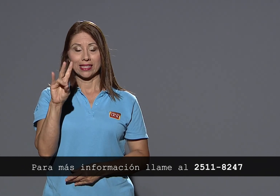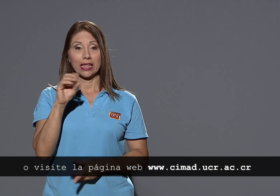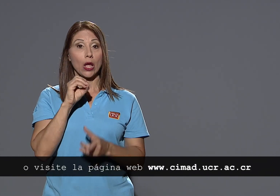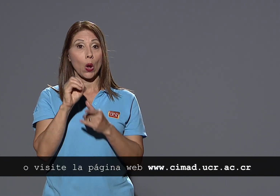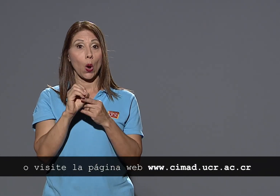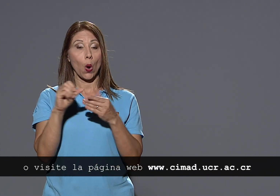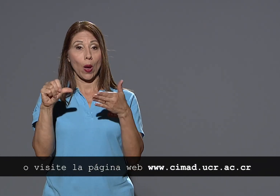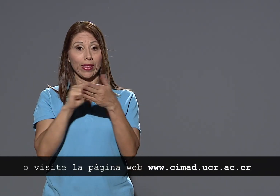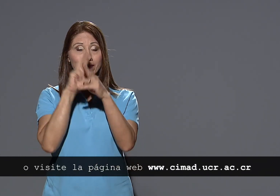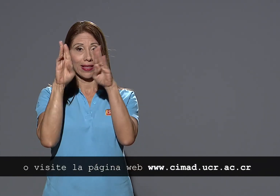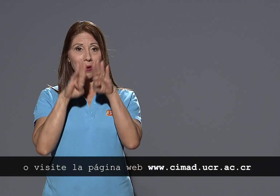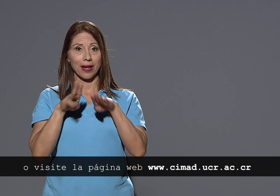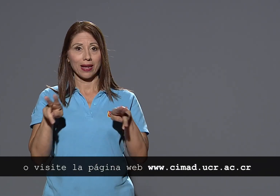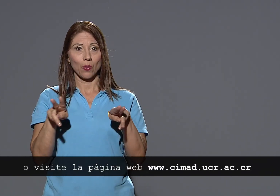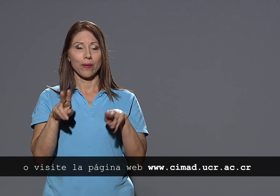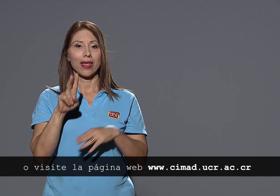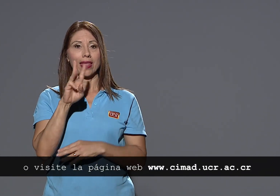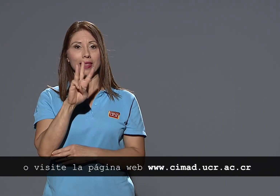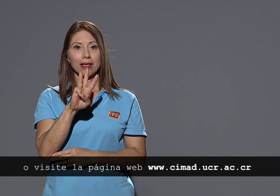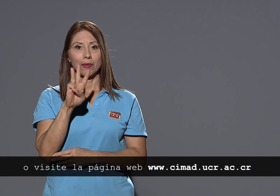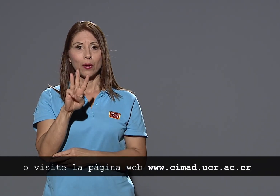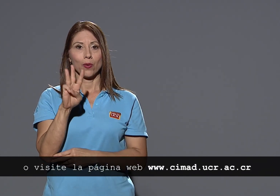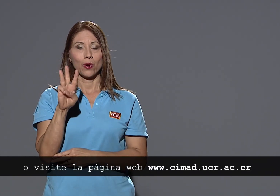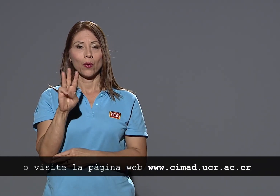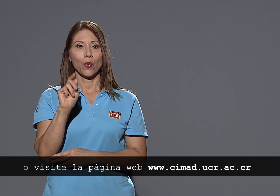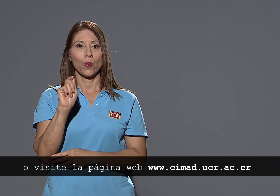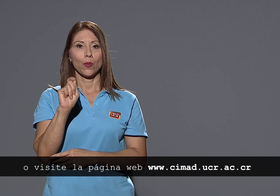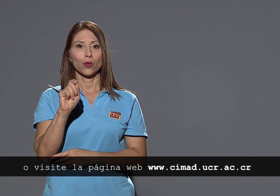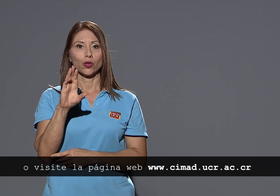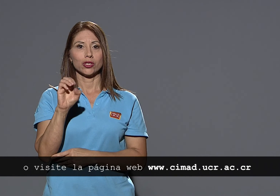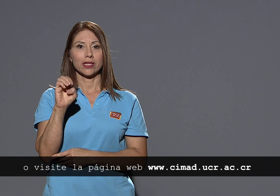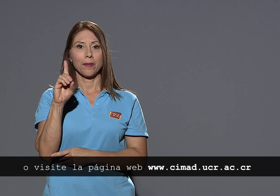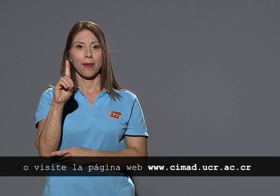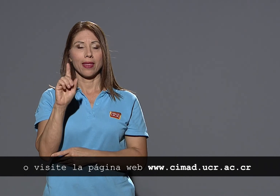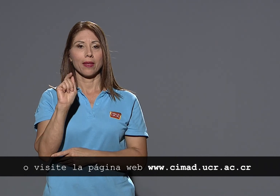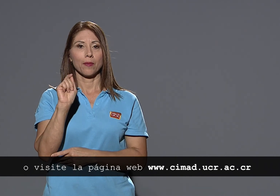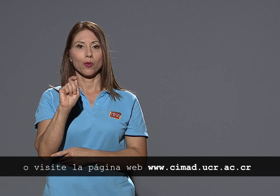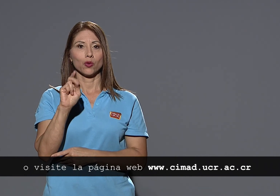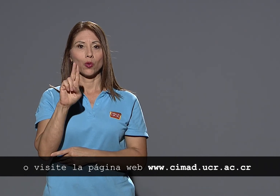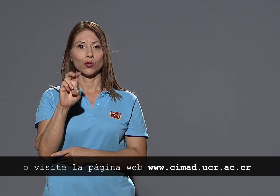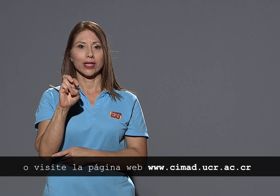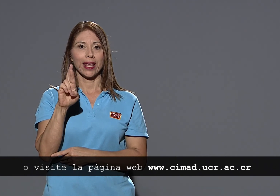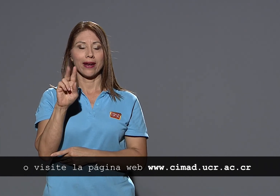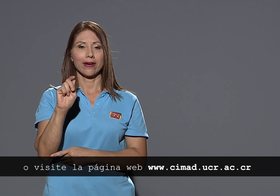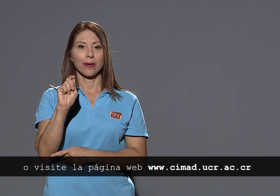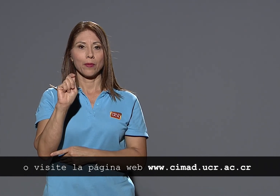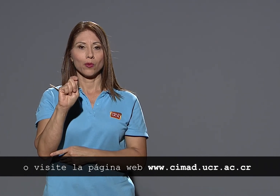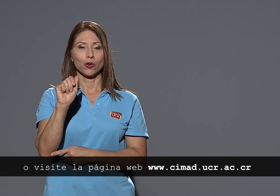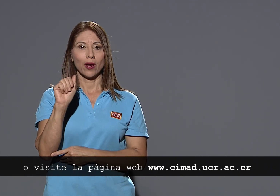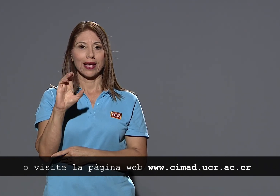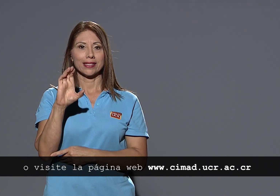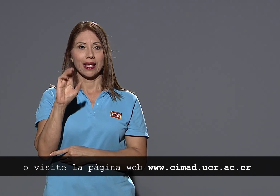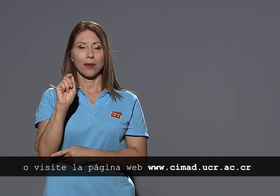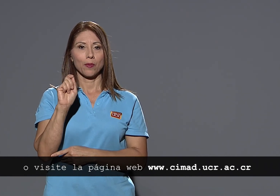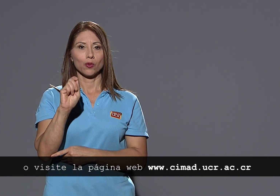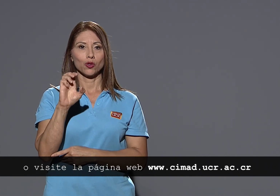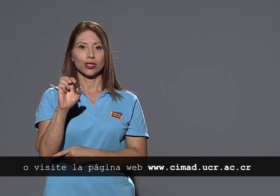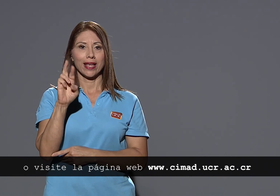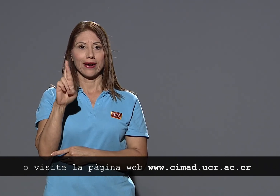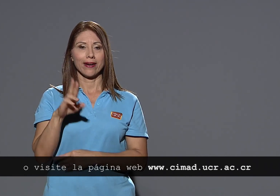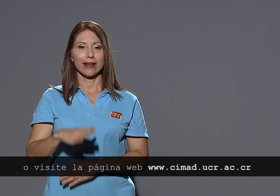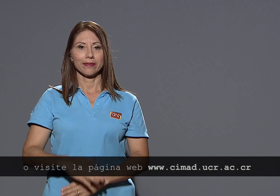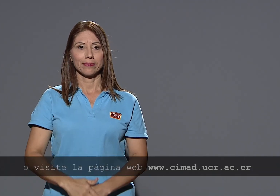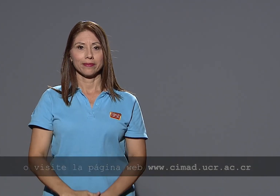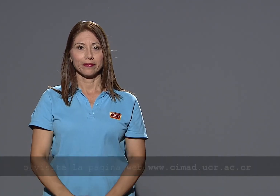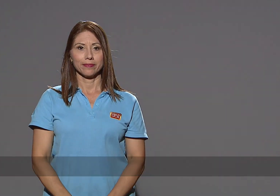2511-8247 o visite la página web www.cimat.ucr.ac.cr.